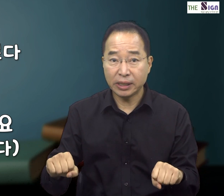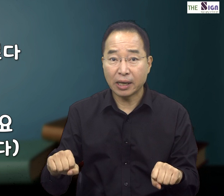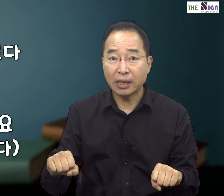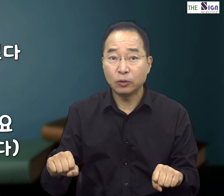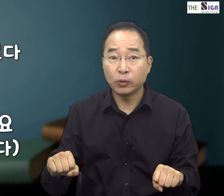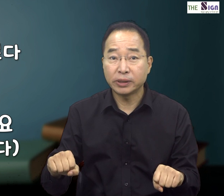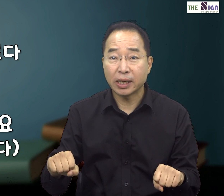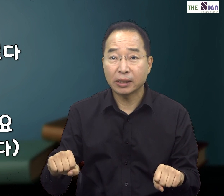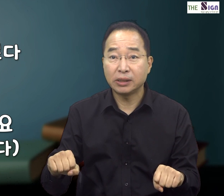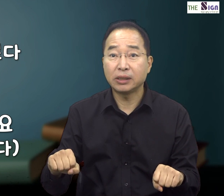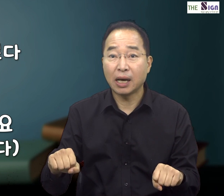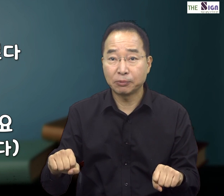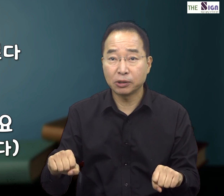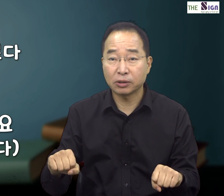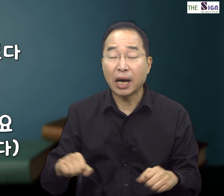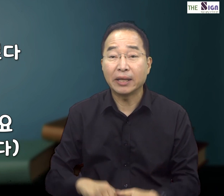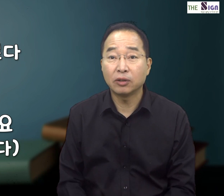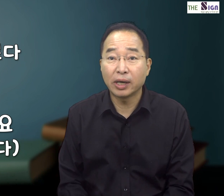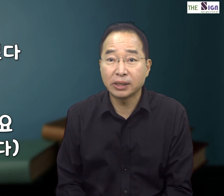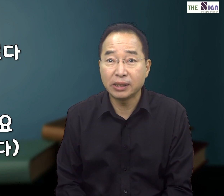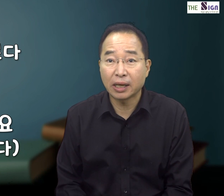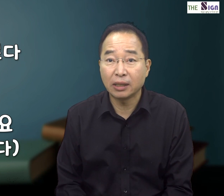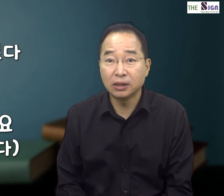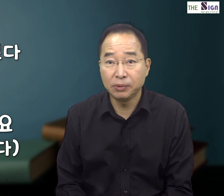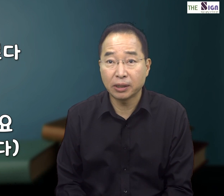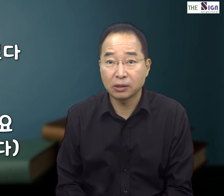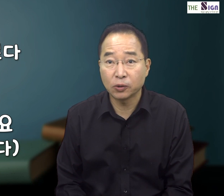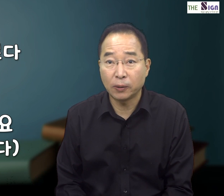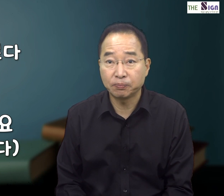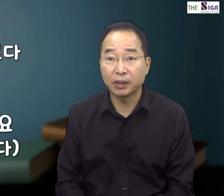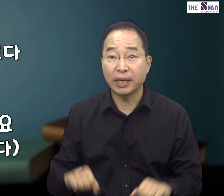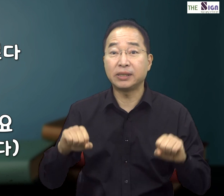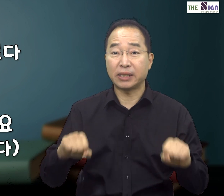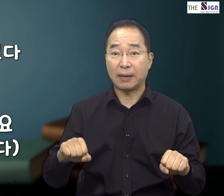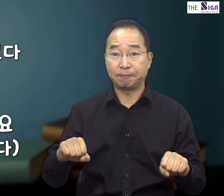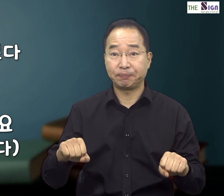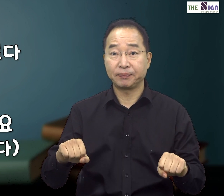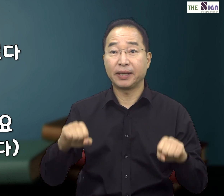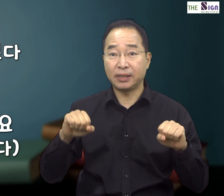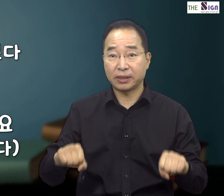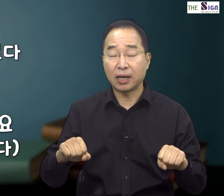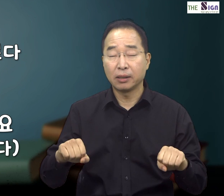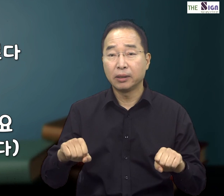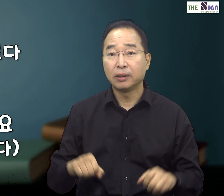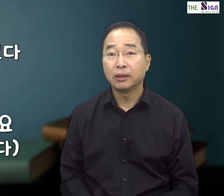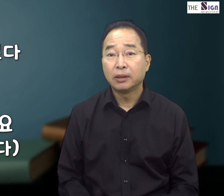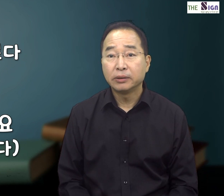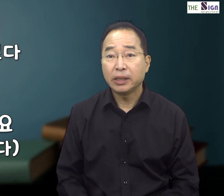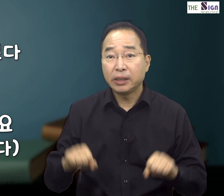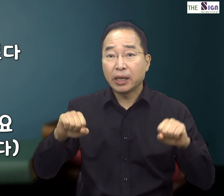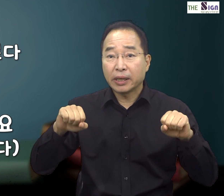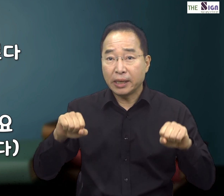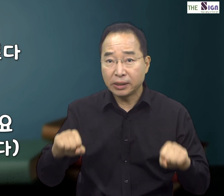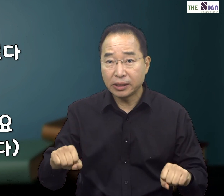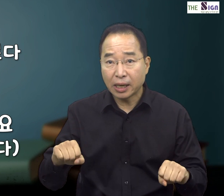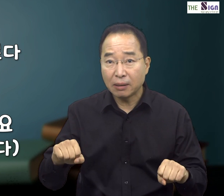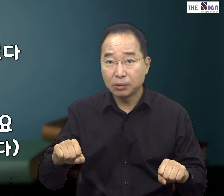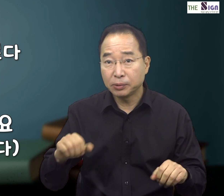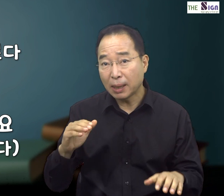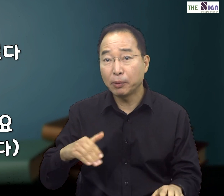계시다라는 동작이 합쳐져서 안녕하시냐라는 의미가 되죠. 이게 계시다. 근데 이게 계시다라는 부분이 한 번 더